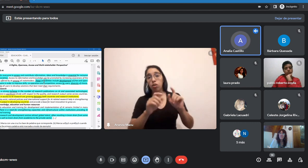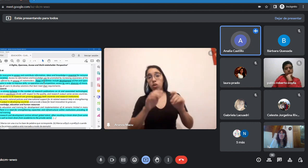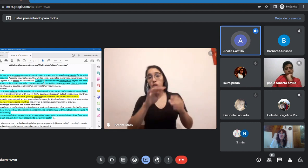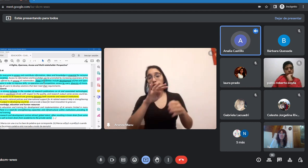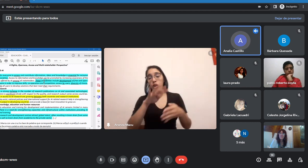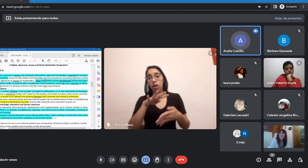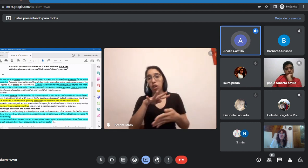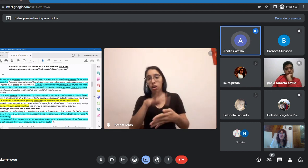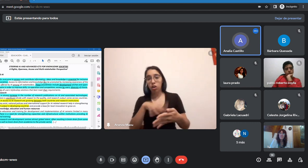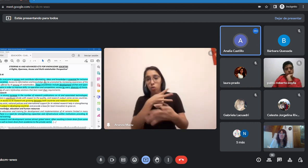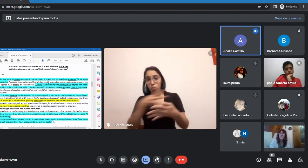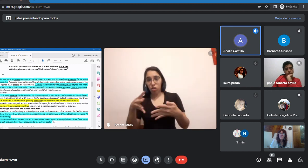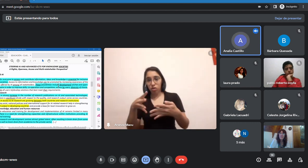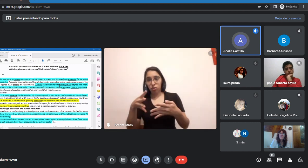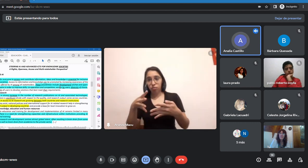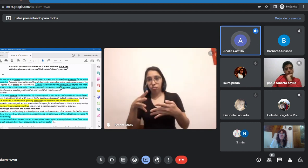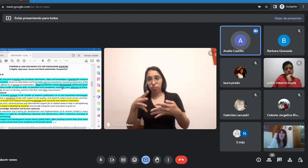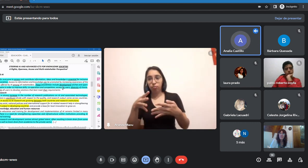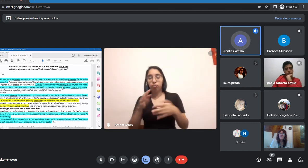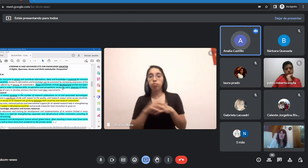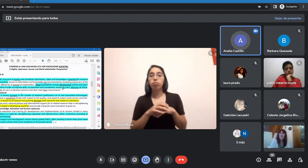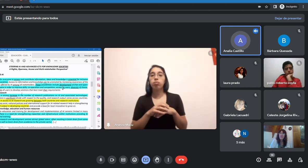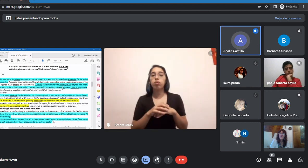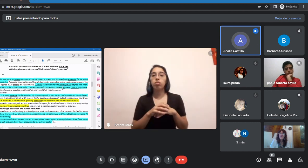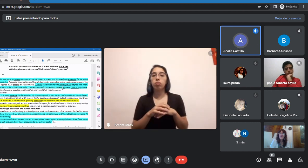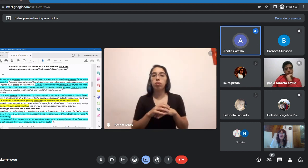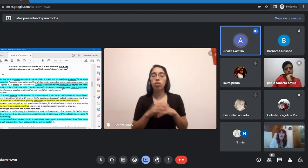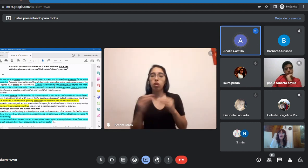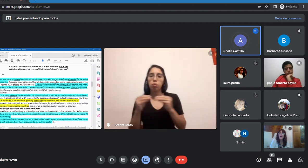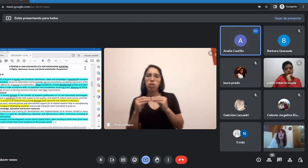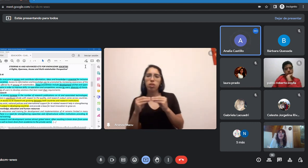yo no la busqué, pero no la vi.